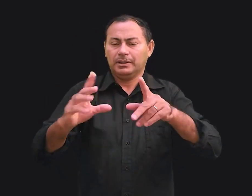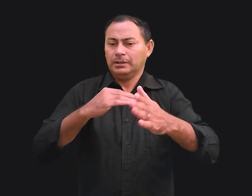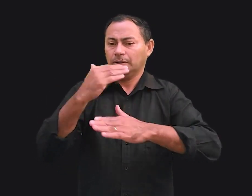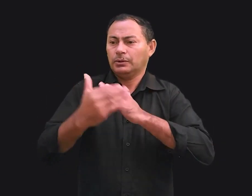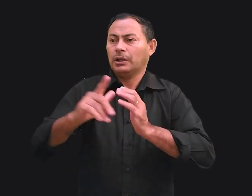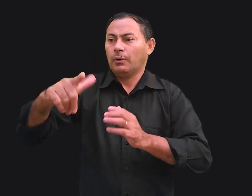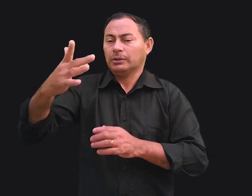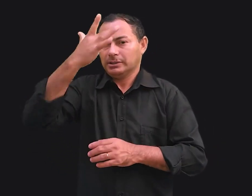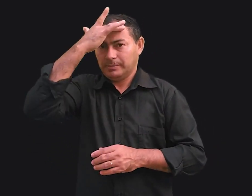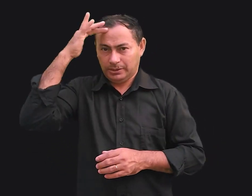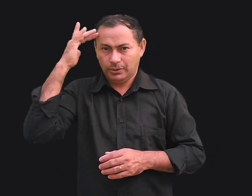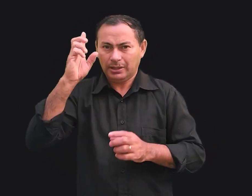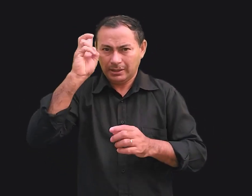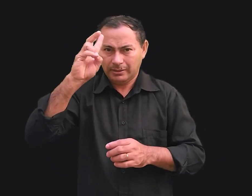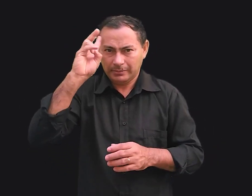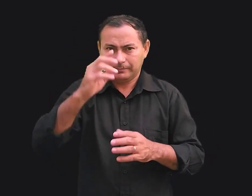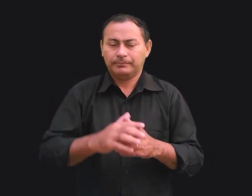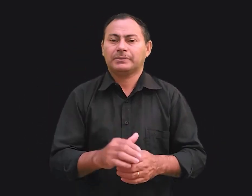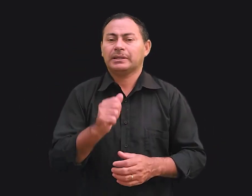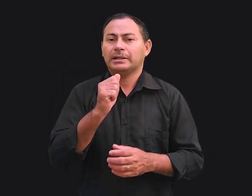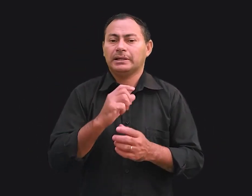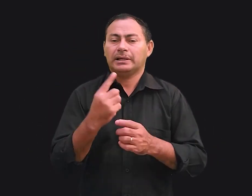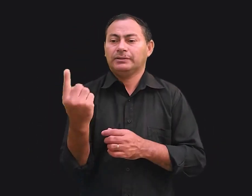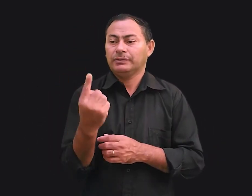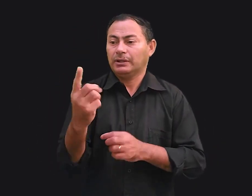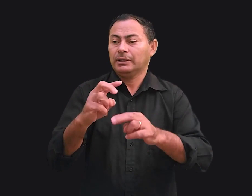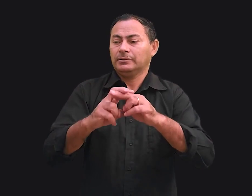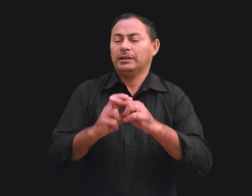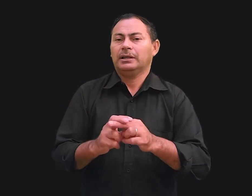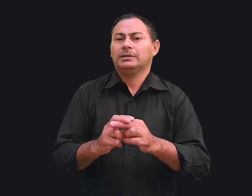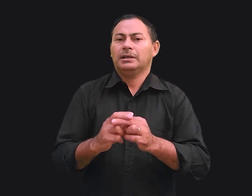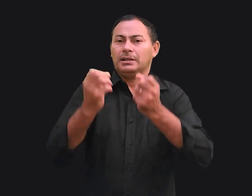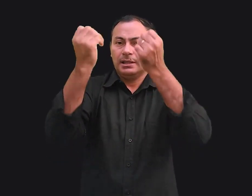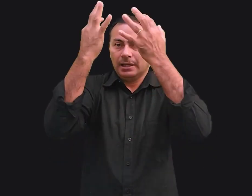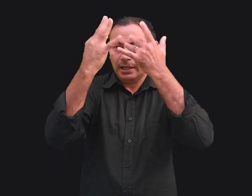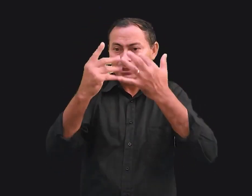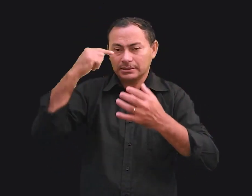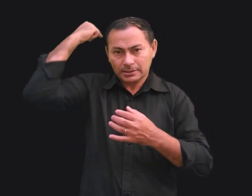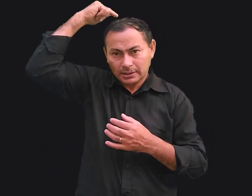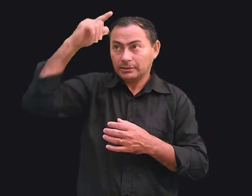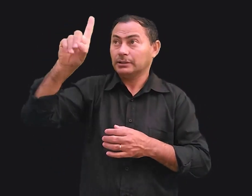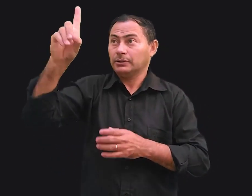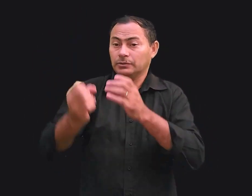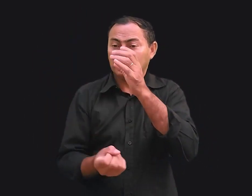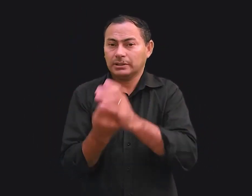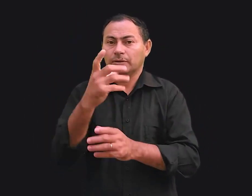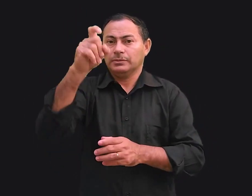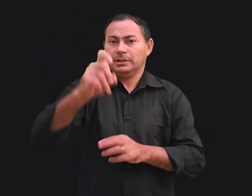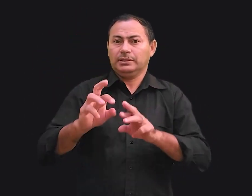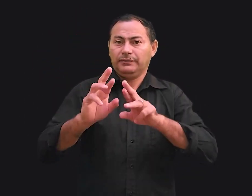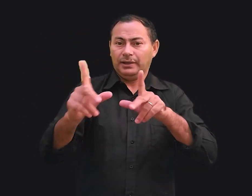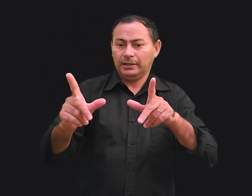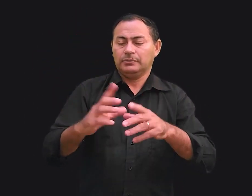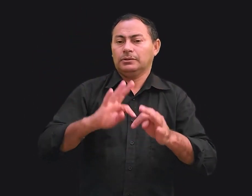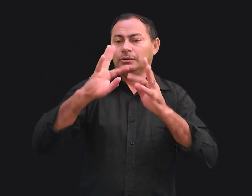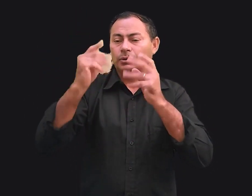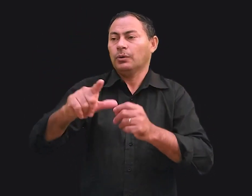de todas as outras pessoas? A individualidade é sagrada. Deus nos criou para sermos diferentes de todos os